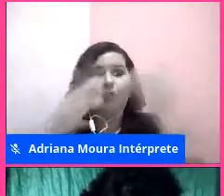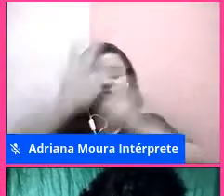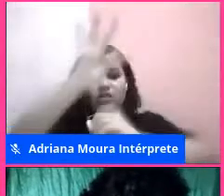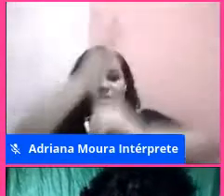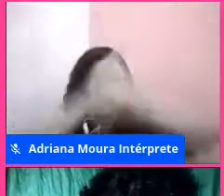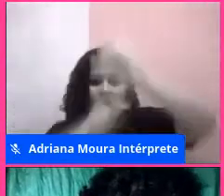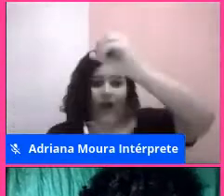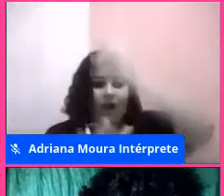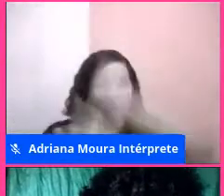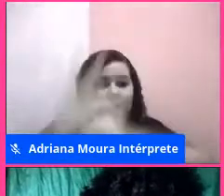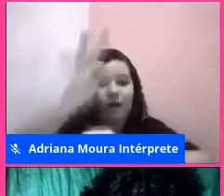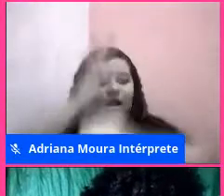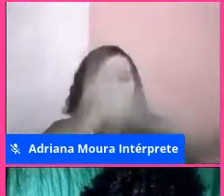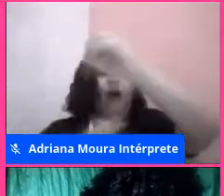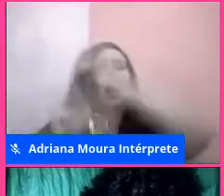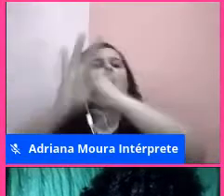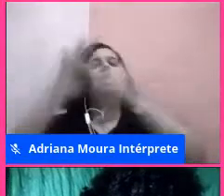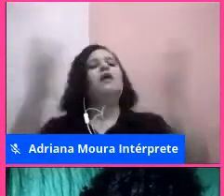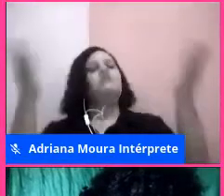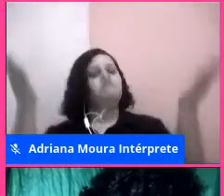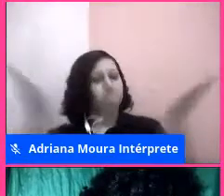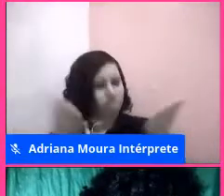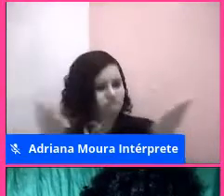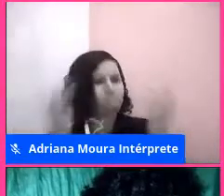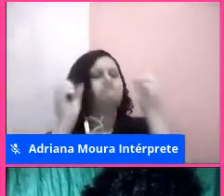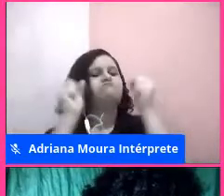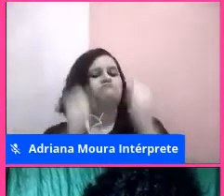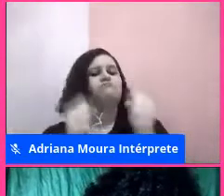sim, proporcionando